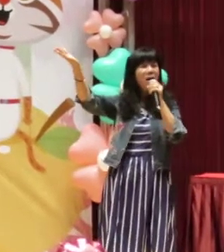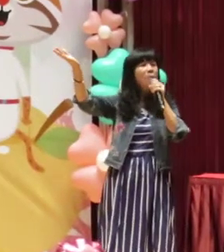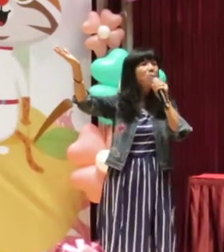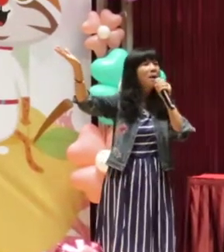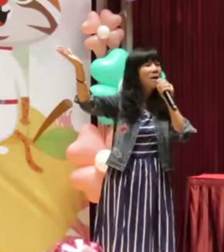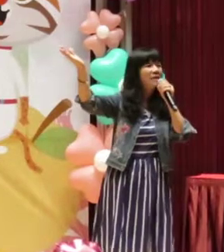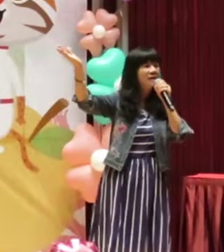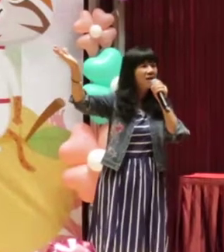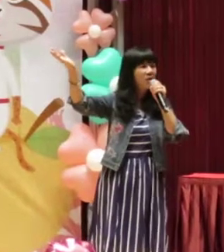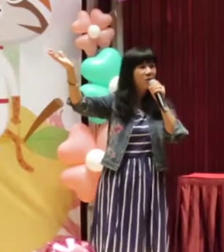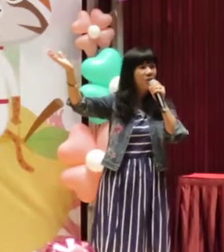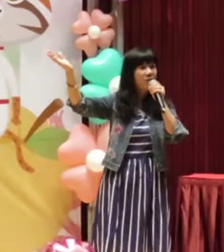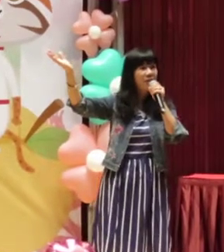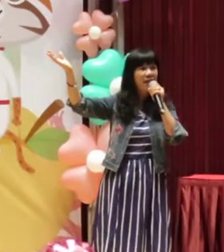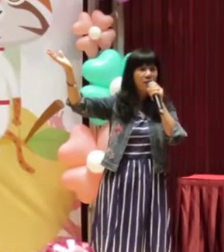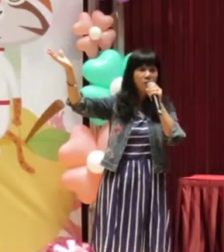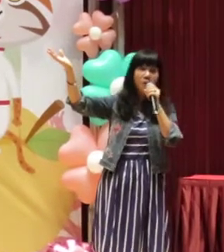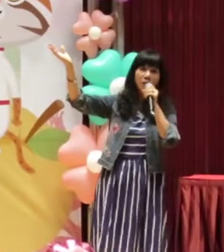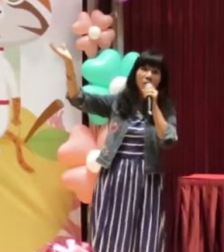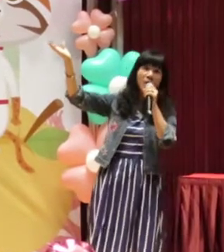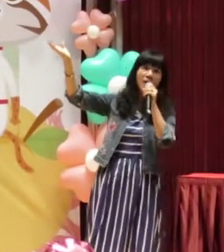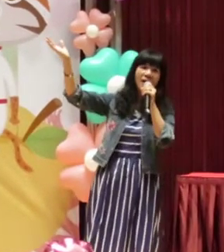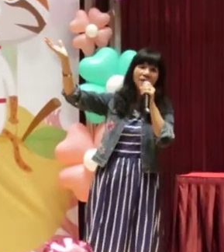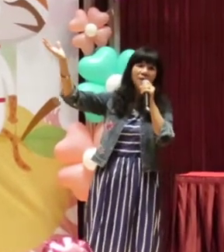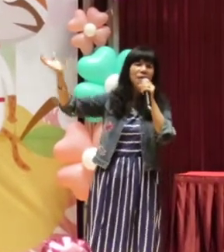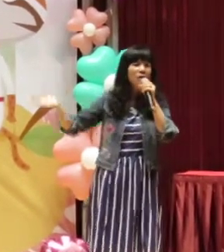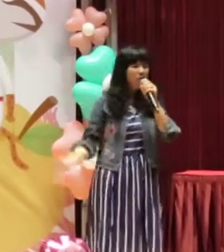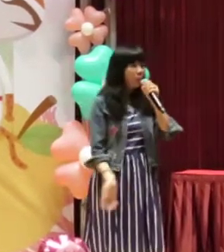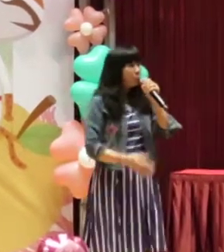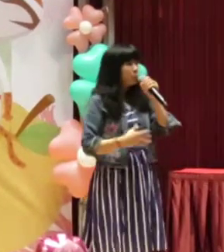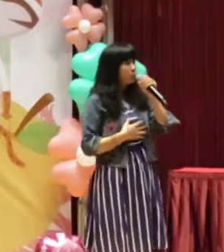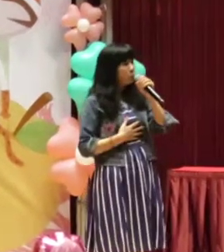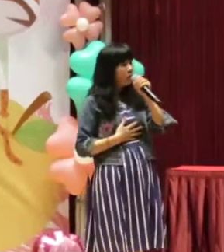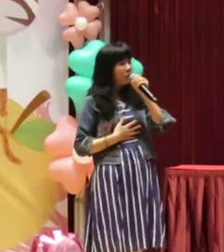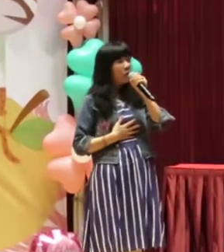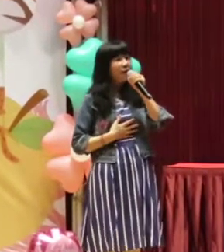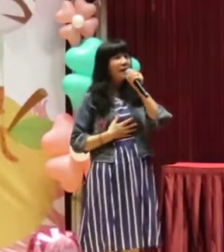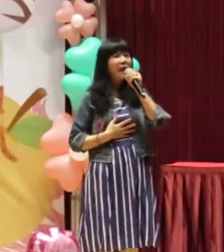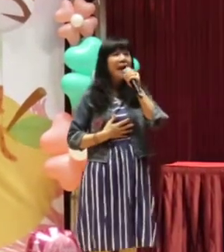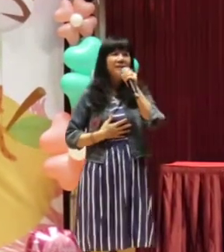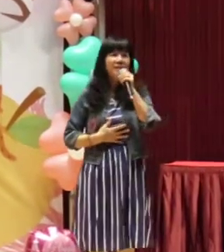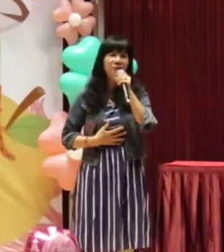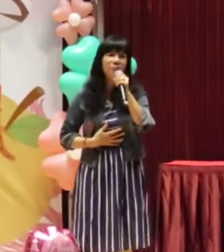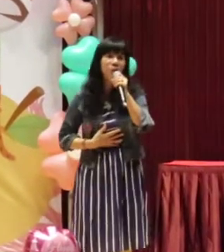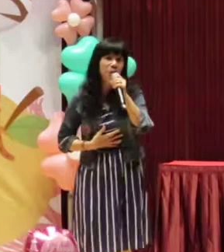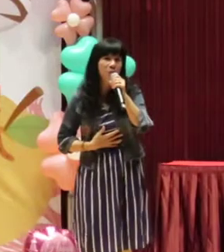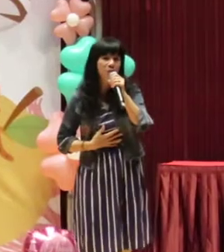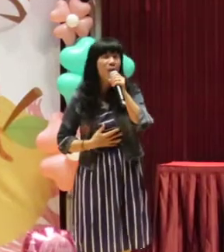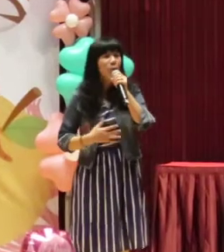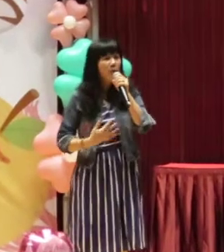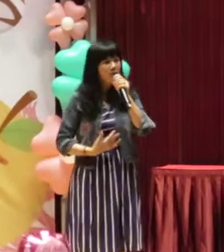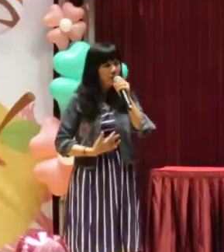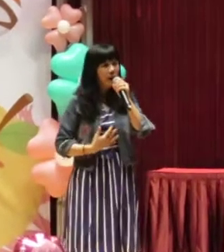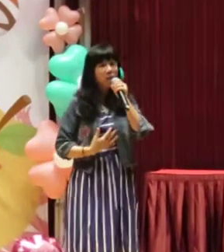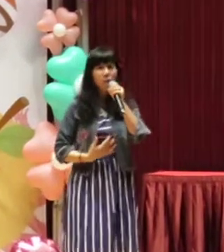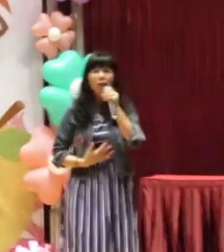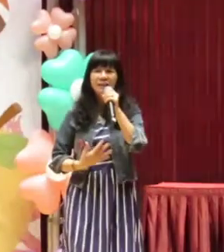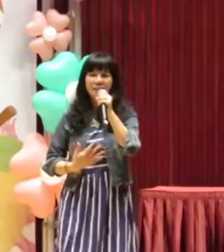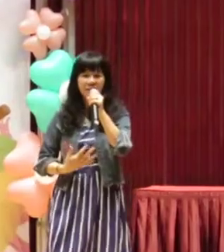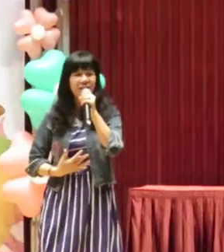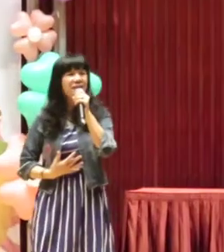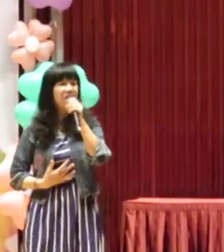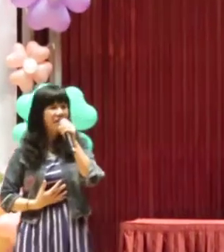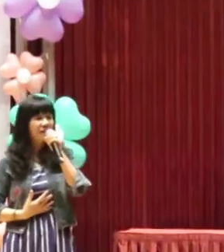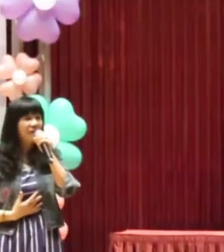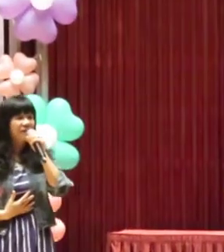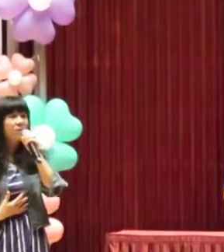光，妈妈的笑容像月光，温暖爱心度。温暖我